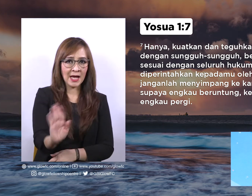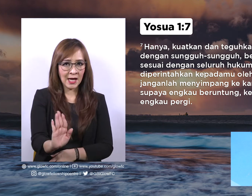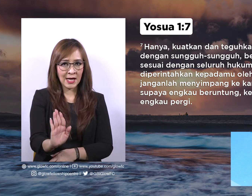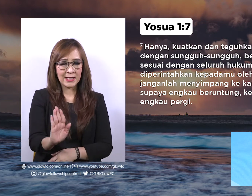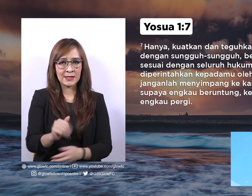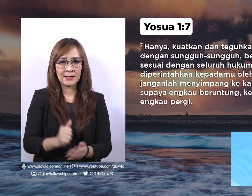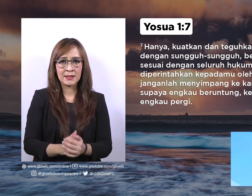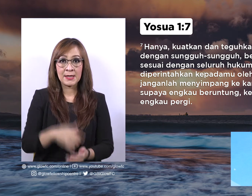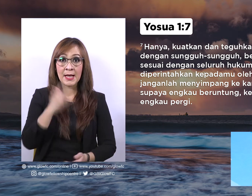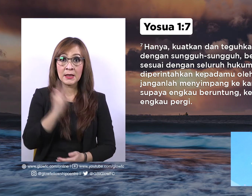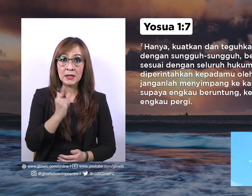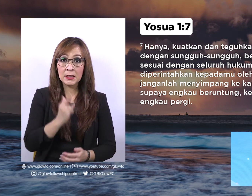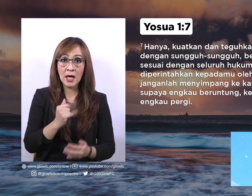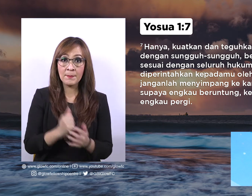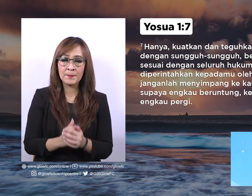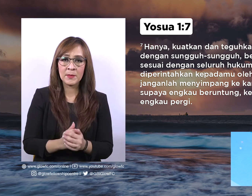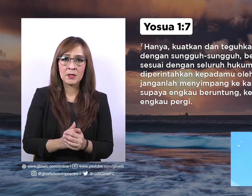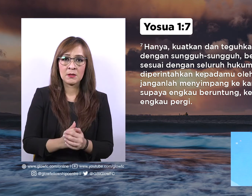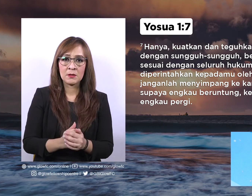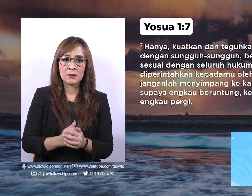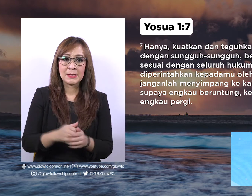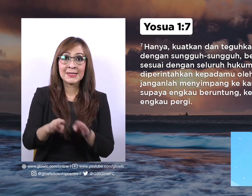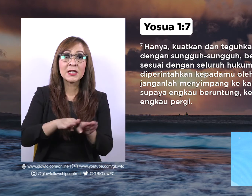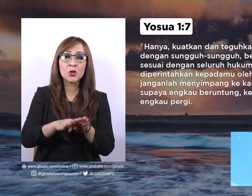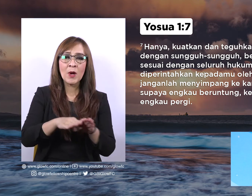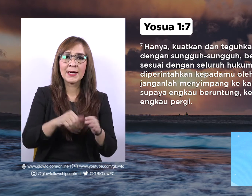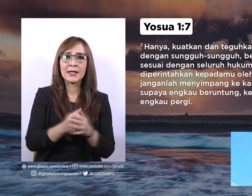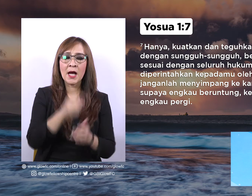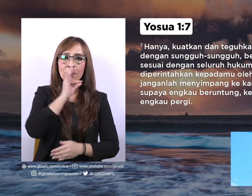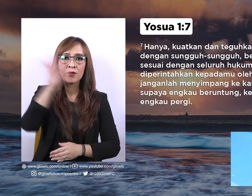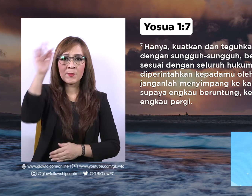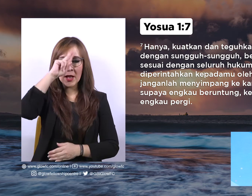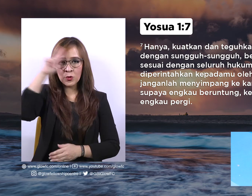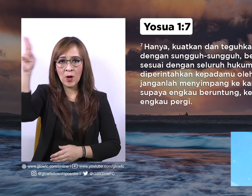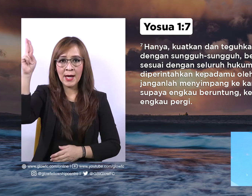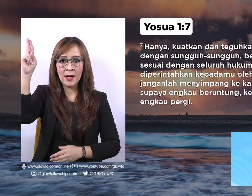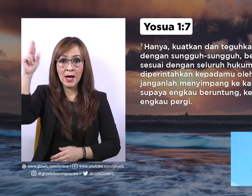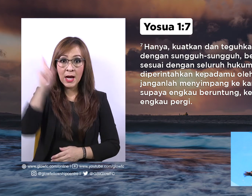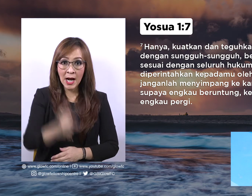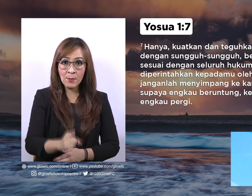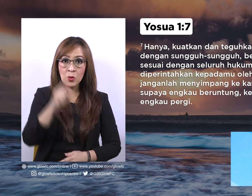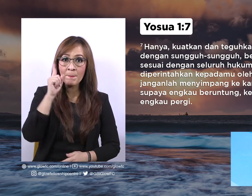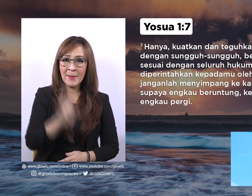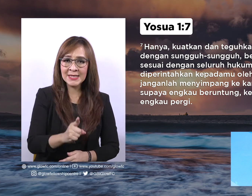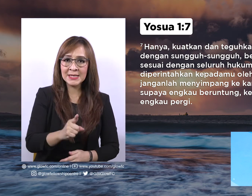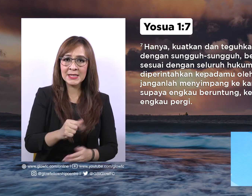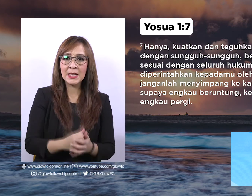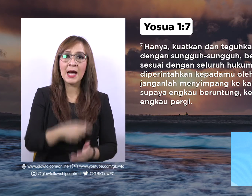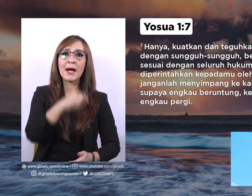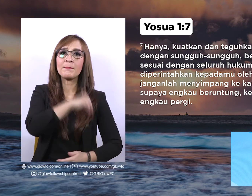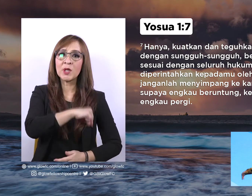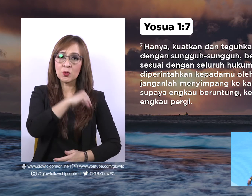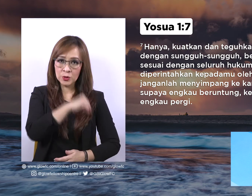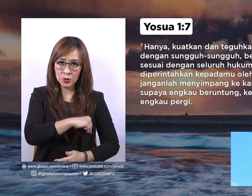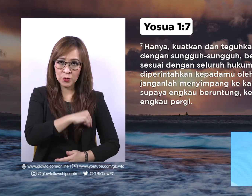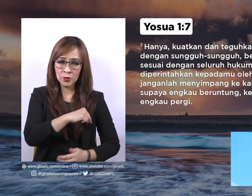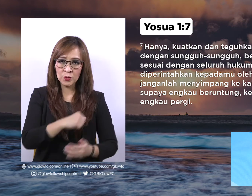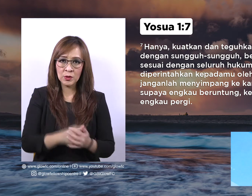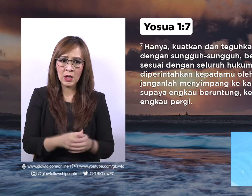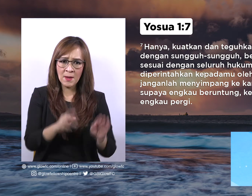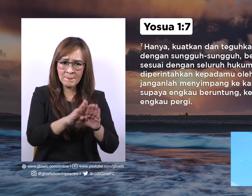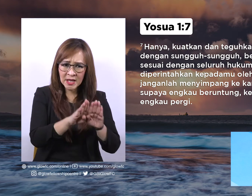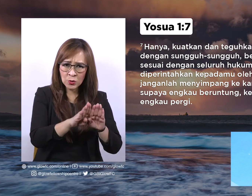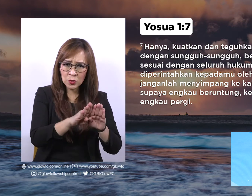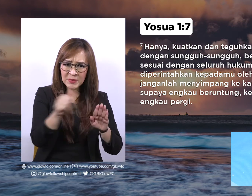SS facial frames Tuhan Punya janji yang spesial buat kita pop kamu akan beruntung Kemanapun kamu pergi boleh saja